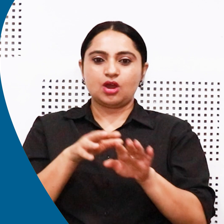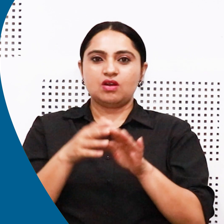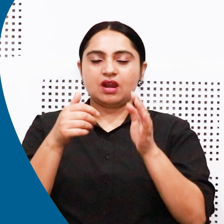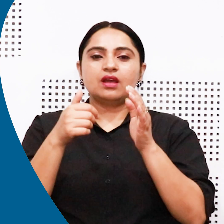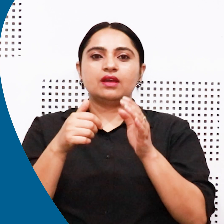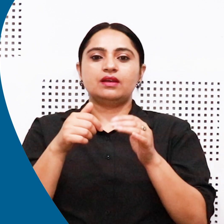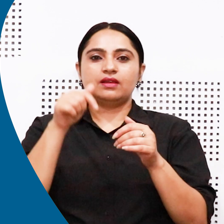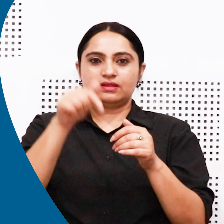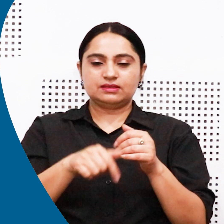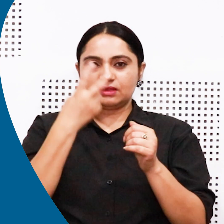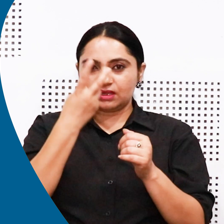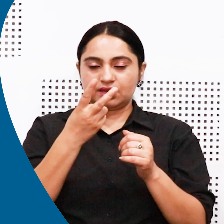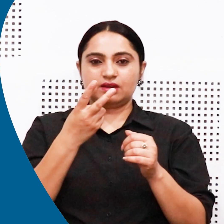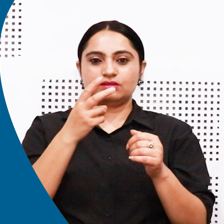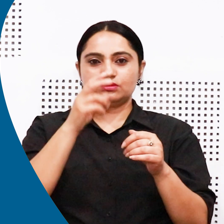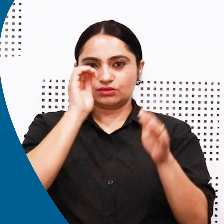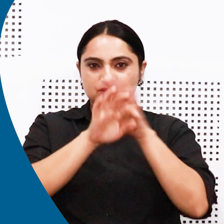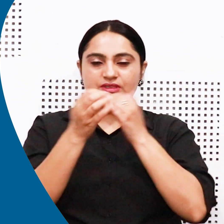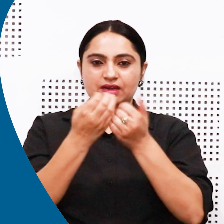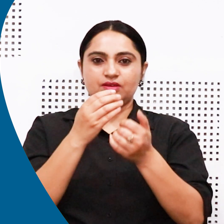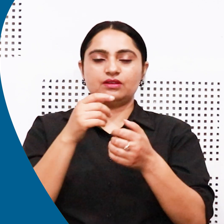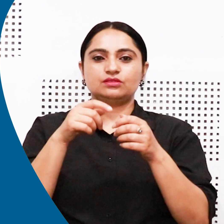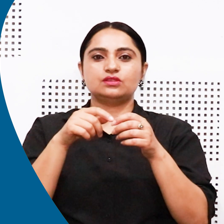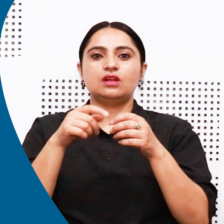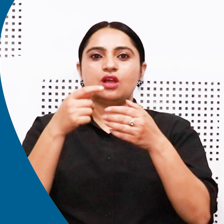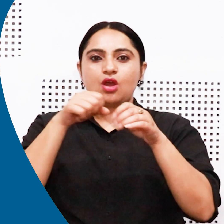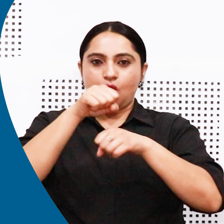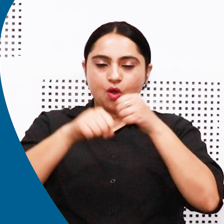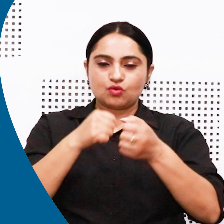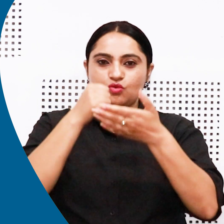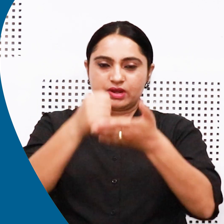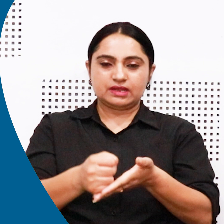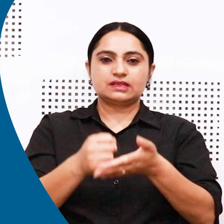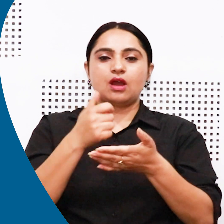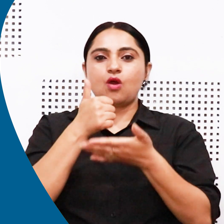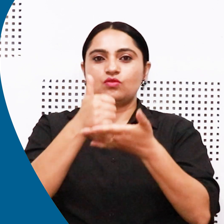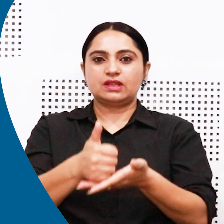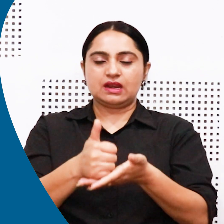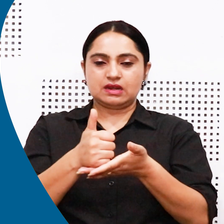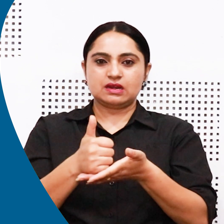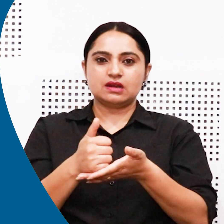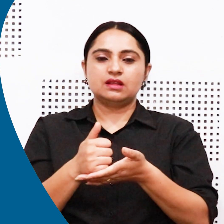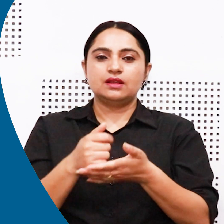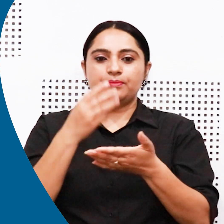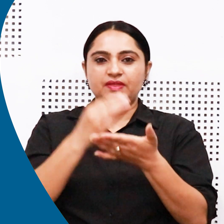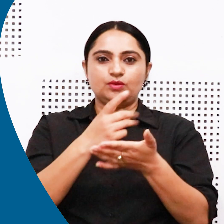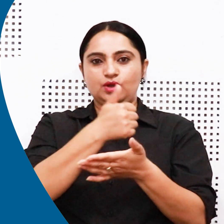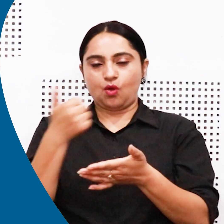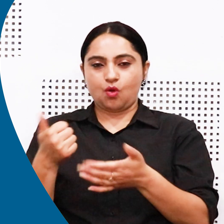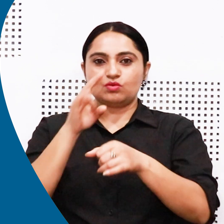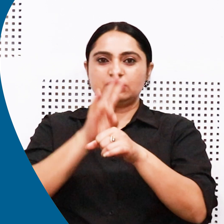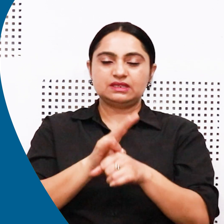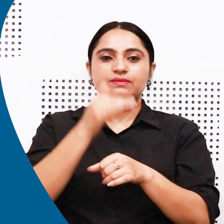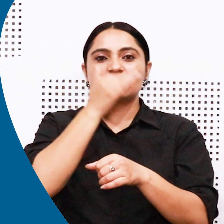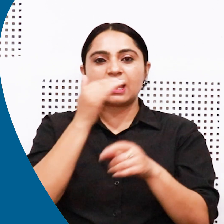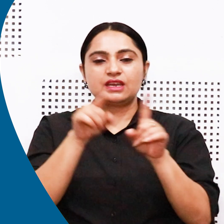कार्यक्रम सञ्चालन गरिरहेको छ। अटो रिक्साको अनुदान र सहुलियत मात्र नभई महिलालाई स्वरोजगार बनाउन पालिकाले सिपमूलक तालिम